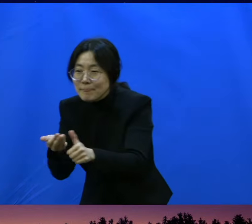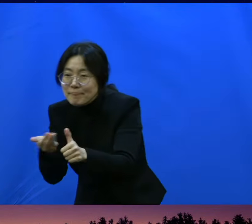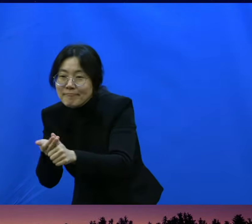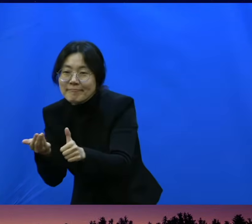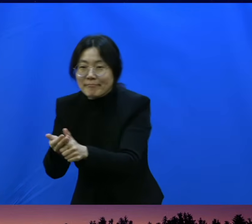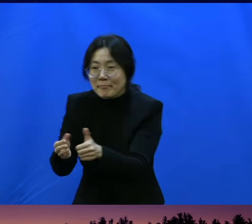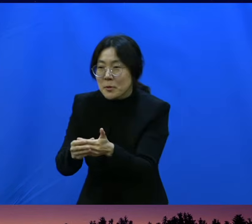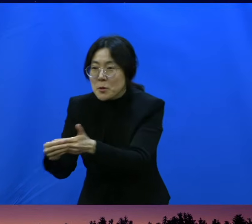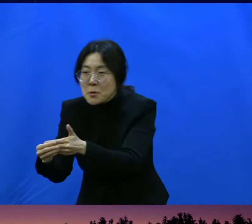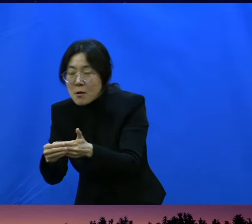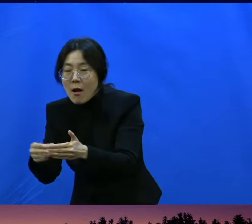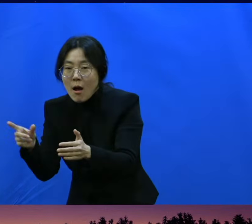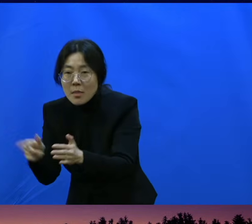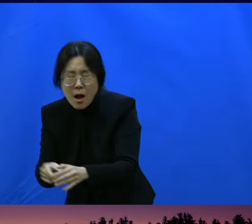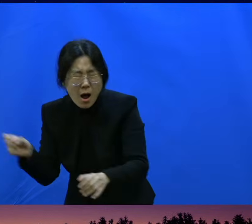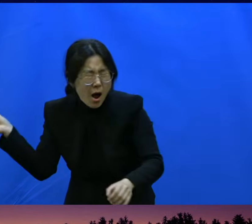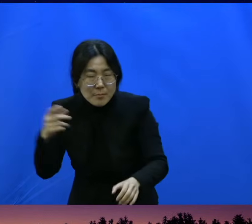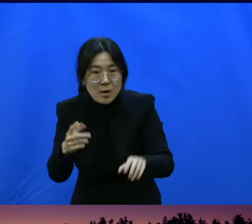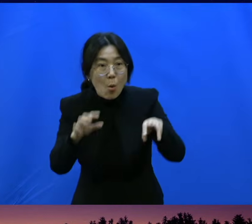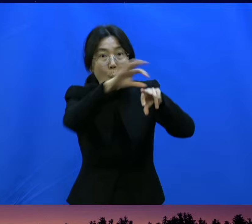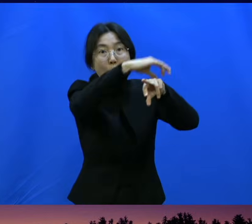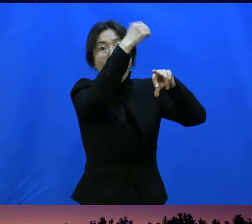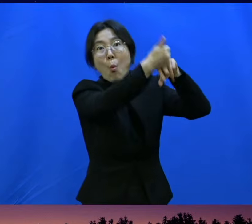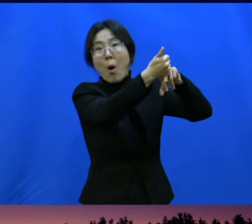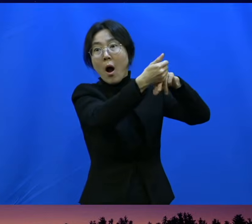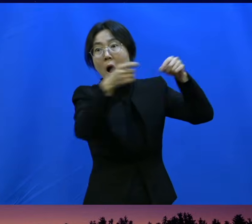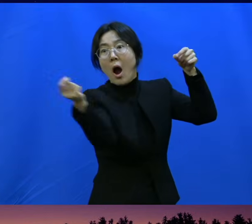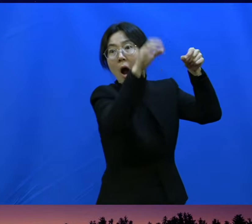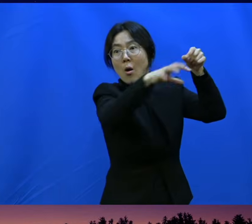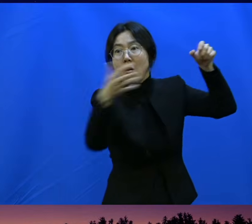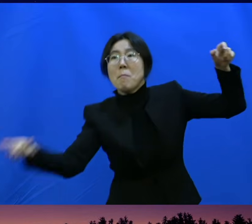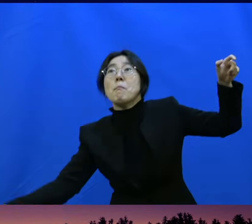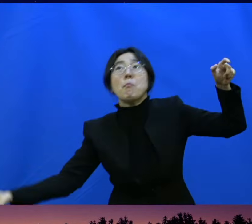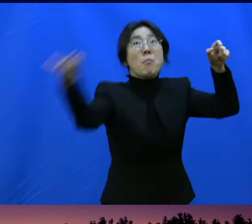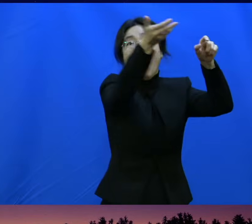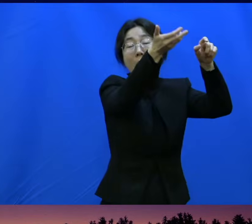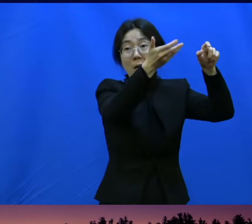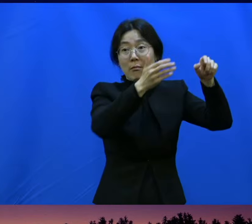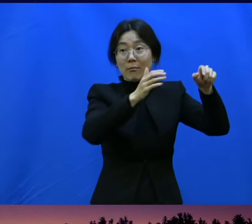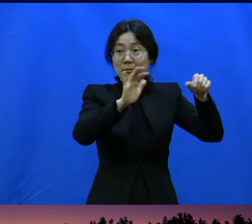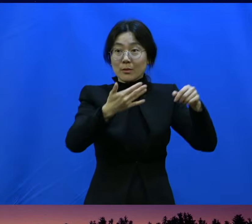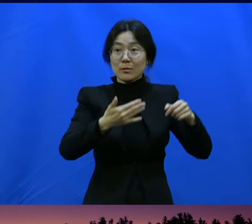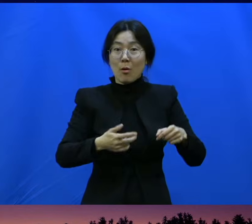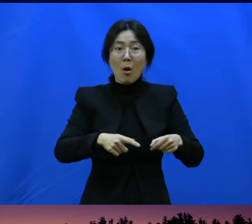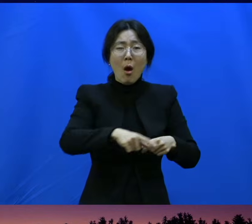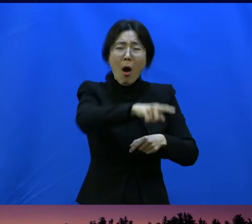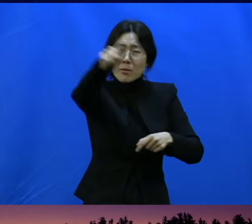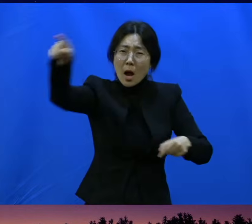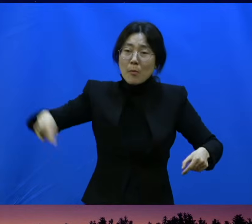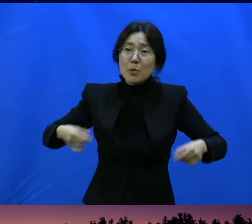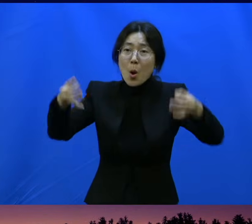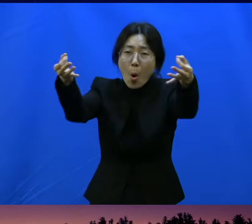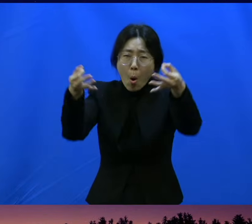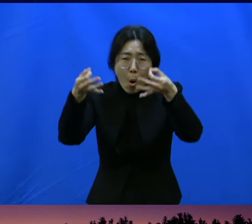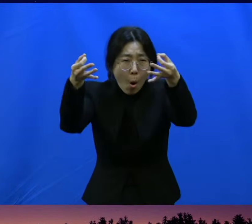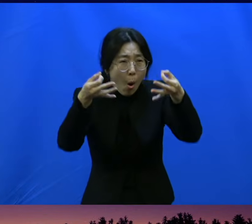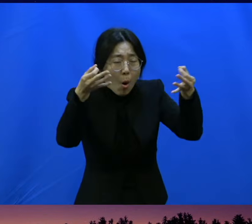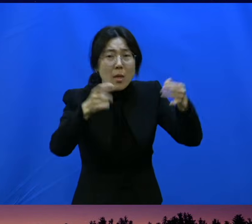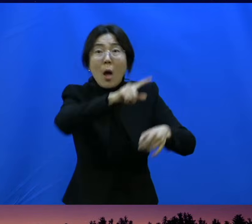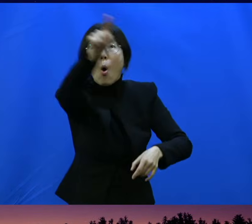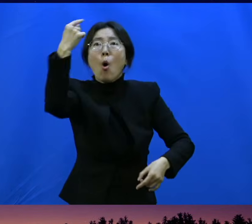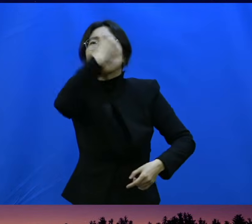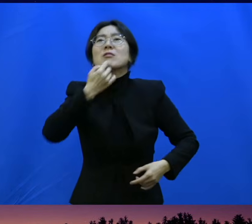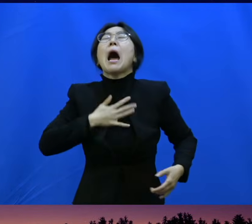막 환호하고 막 어디를 가나 막 사람들이 다윗 그러고 말이죠. 또 오빠 막 이러고